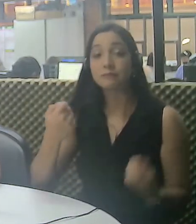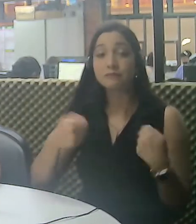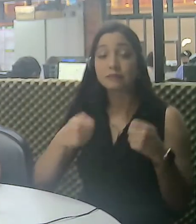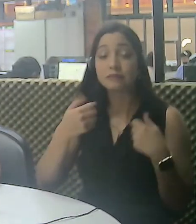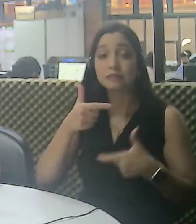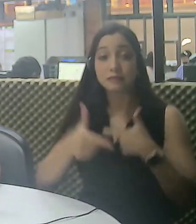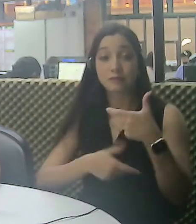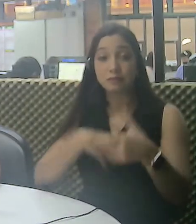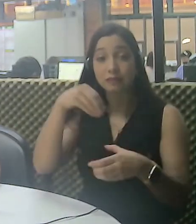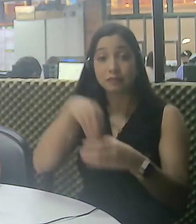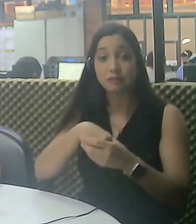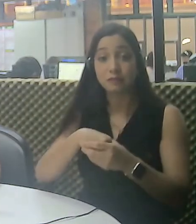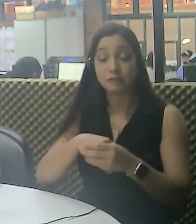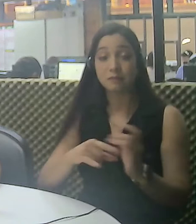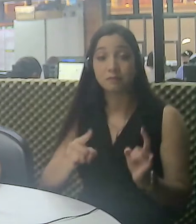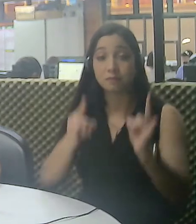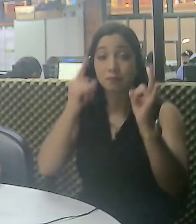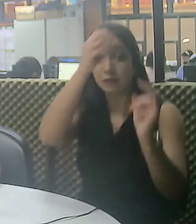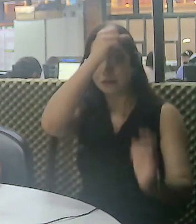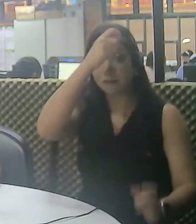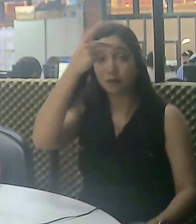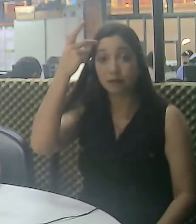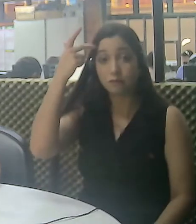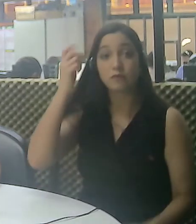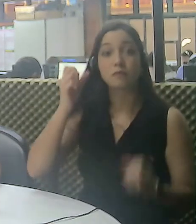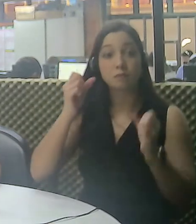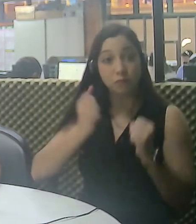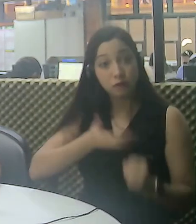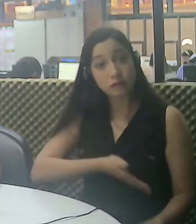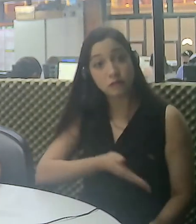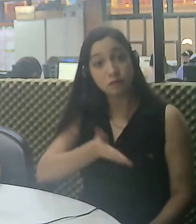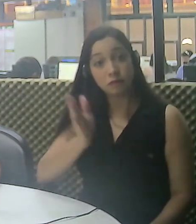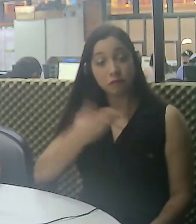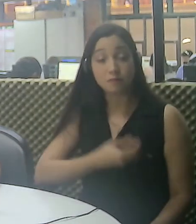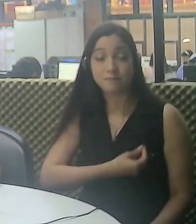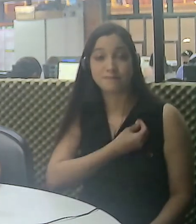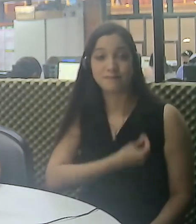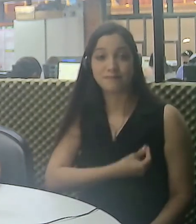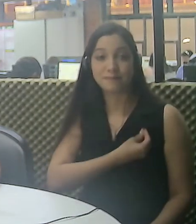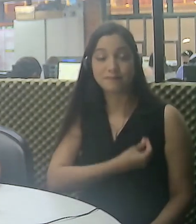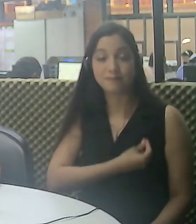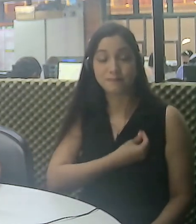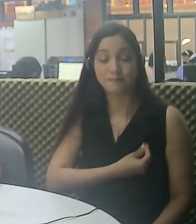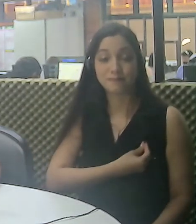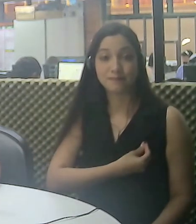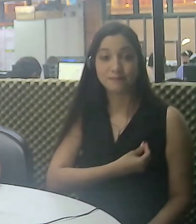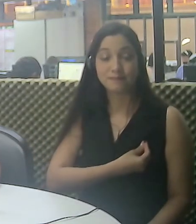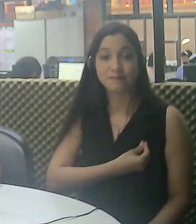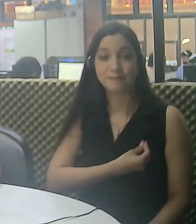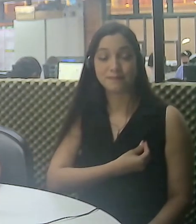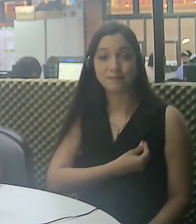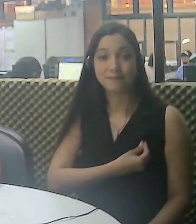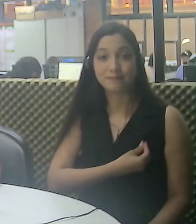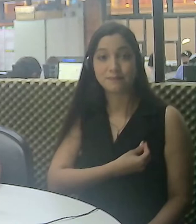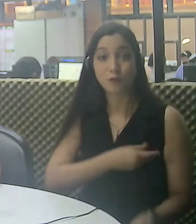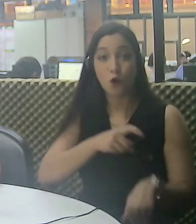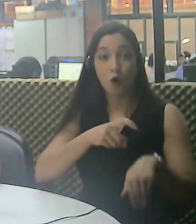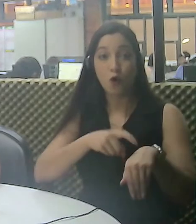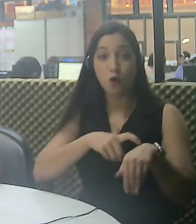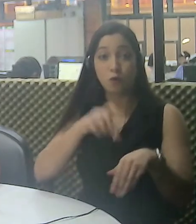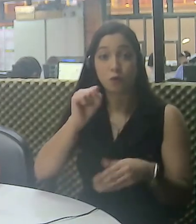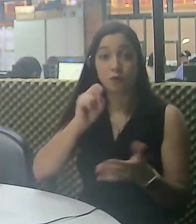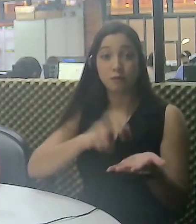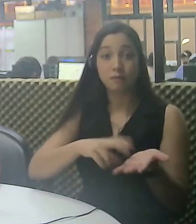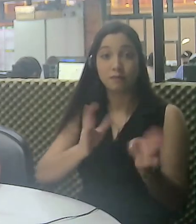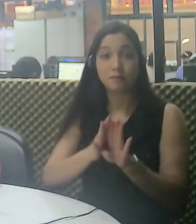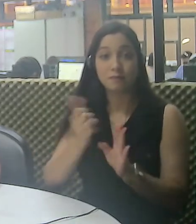Centro Administrativo Municipal pode procurar a Prefeitura presencialmente do horário das 8 da manhã